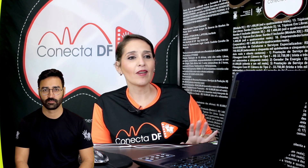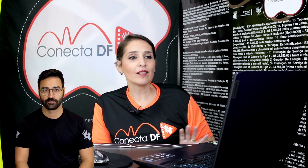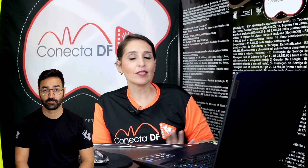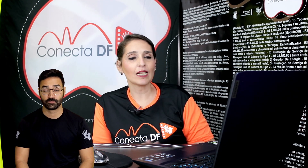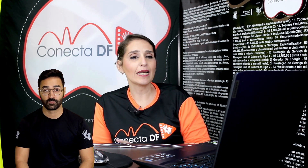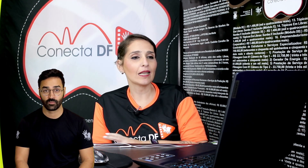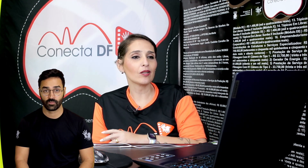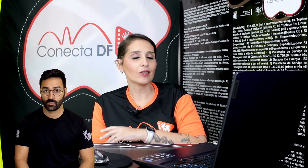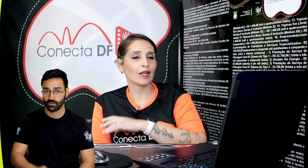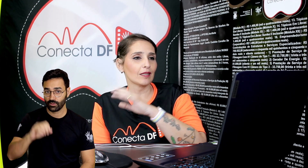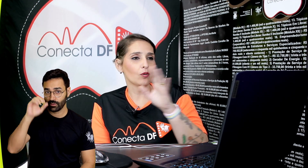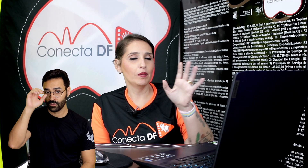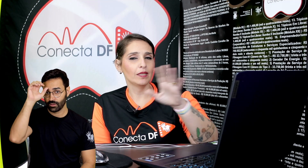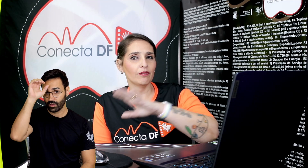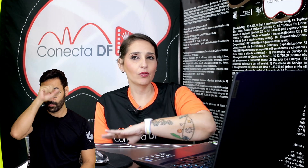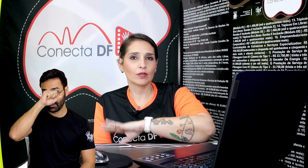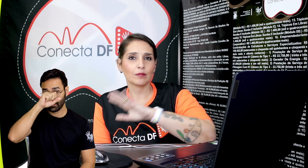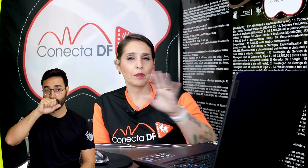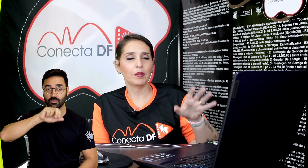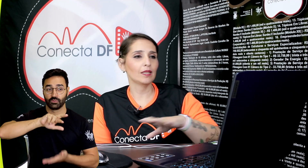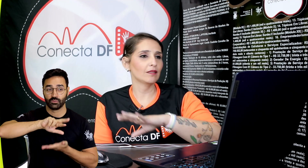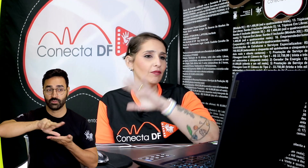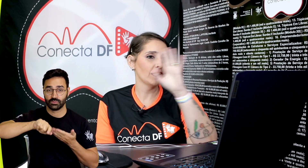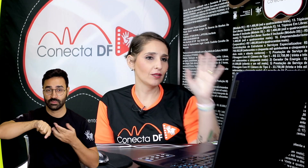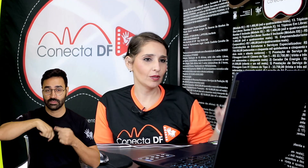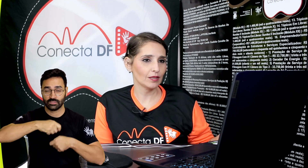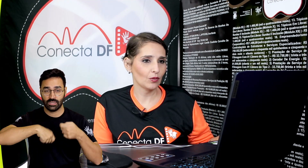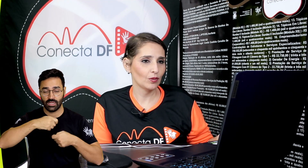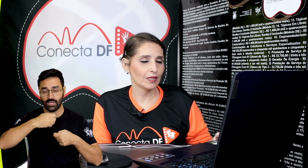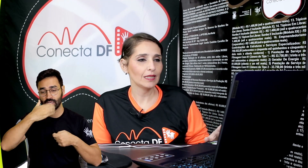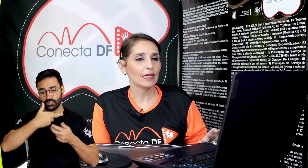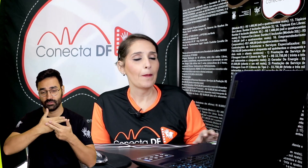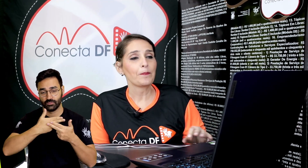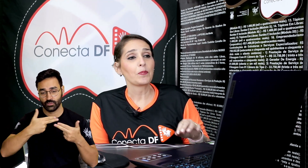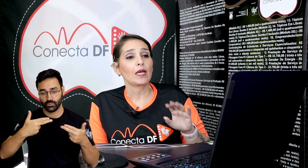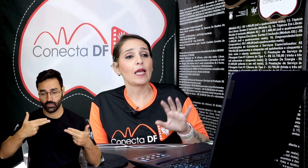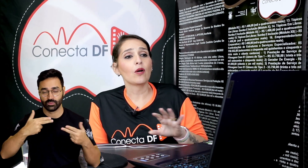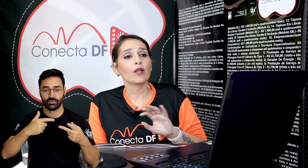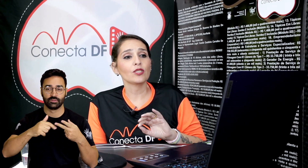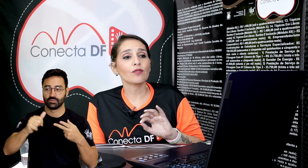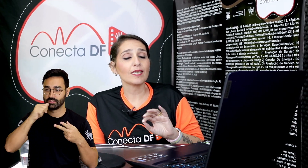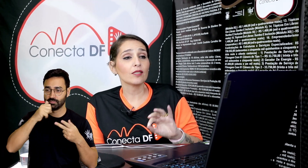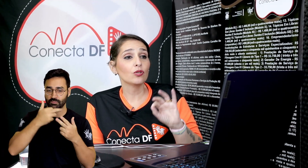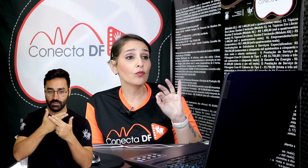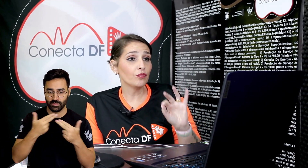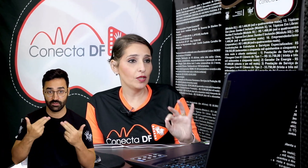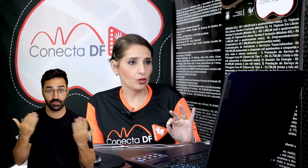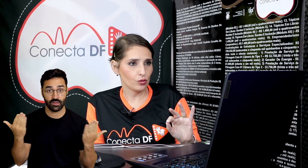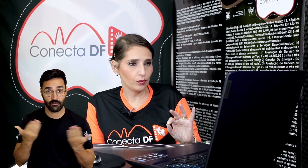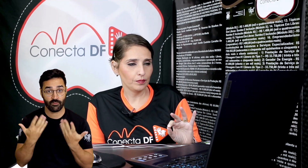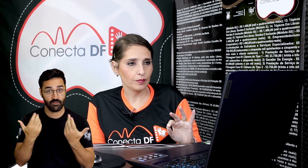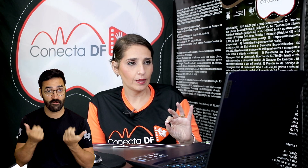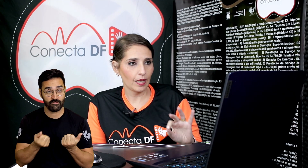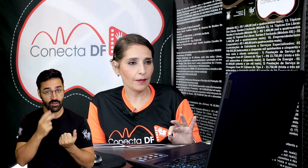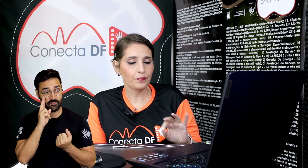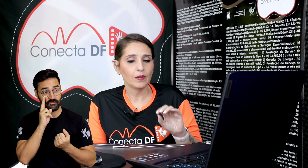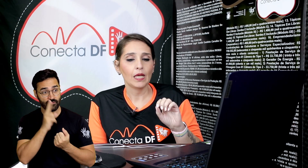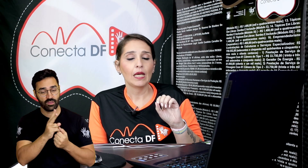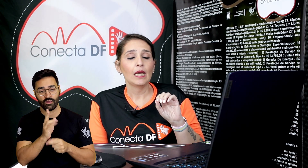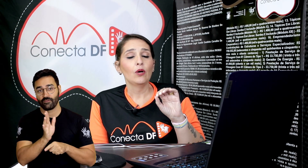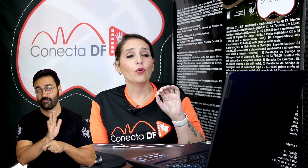aprendemos vários sinais relacionados à comida, frutas, bebidas e várias outras coisas. E agora a gente vai assistir um vídeo,